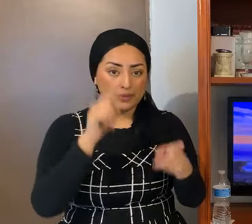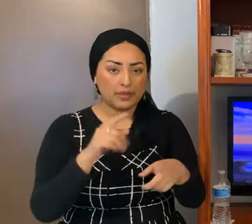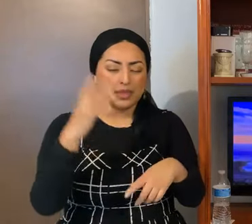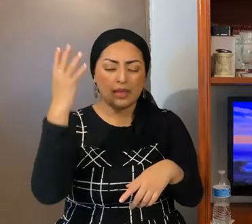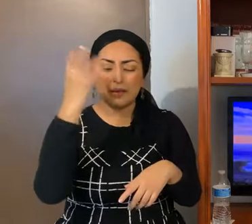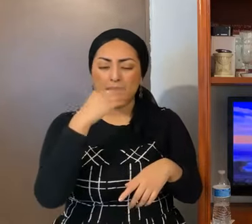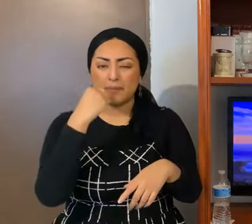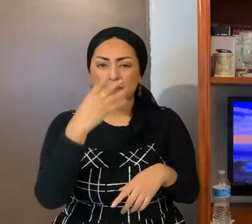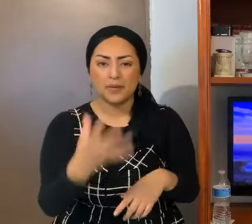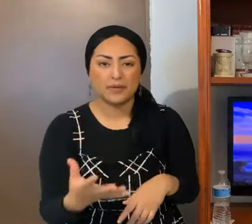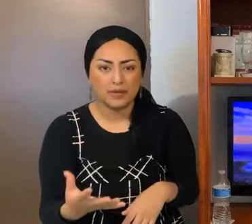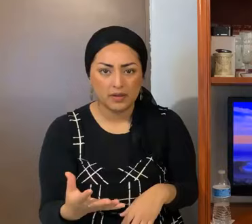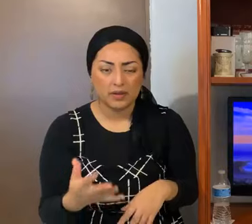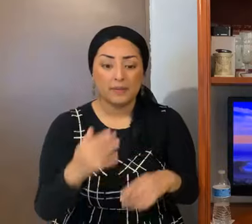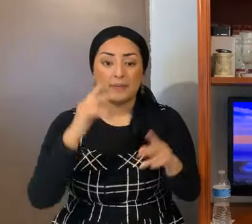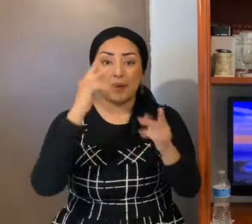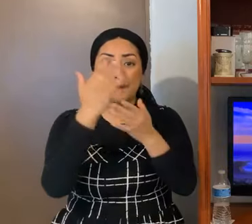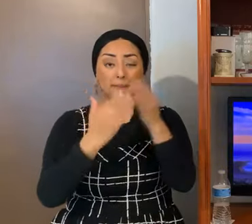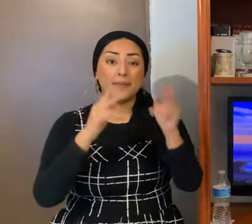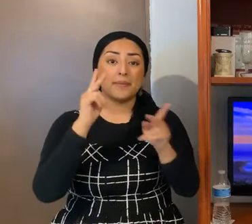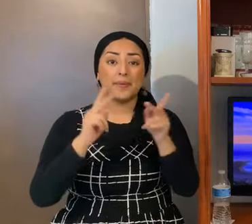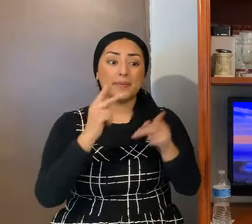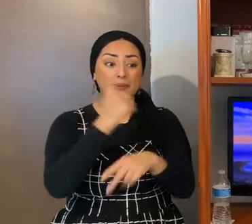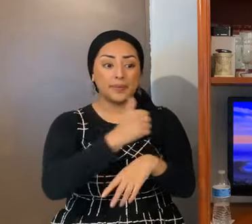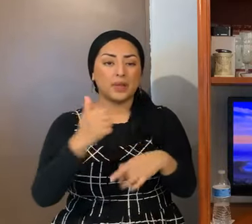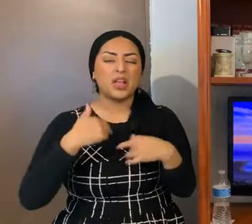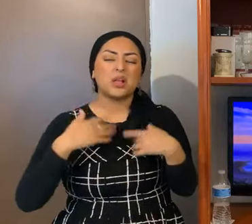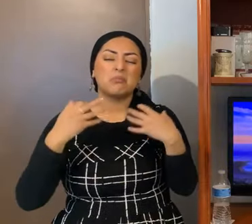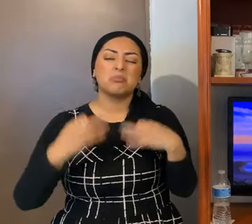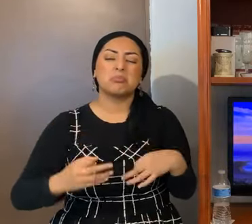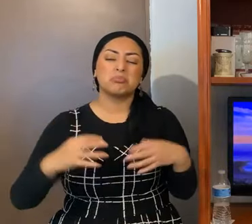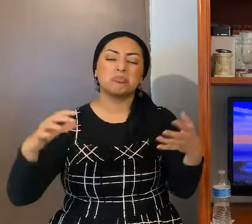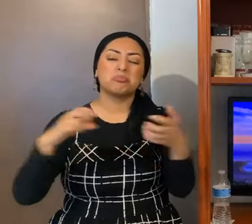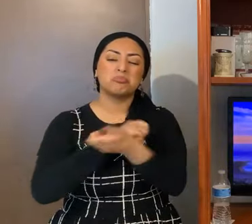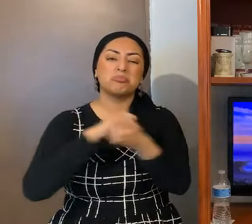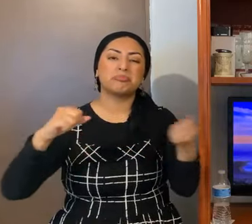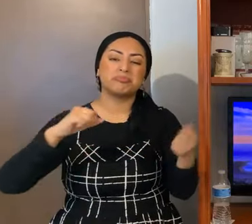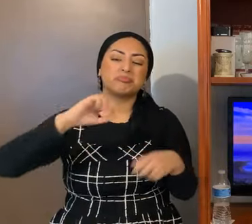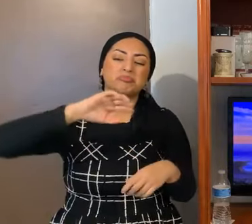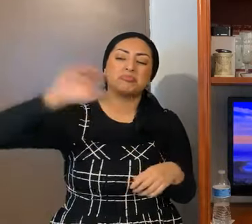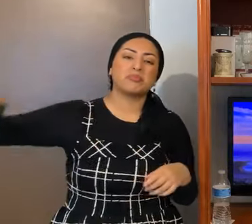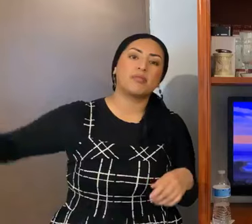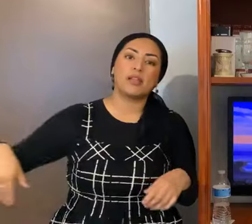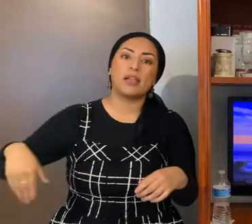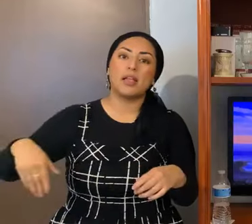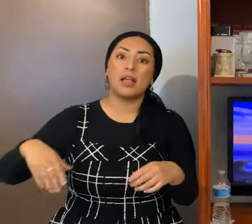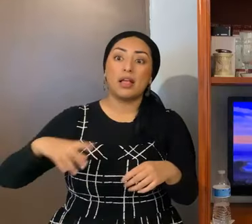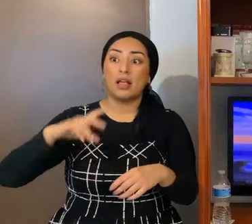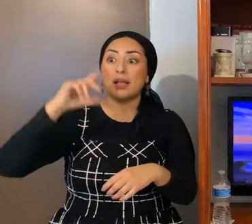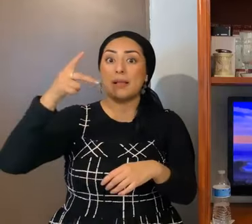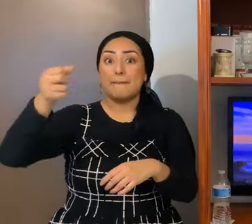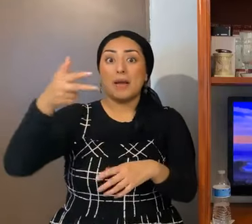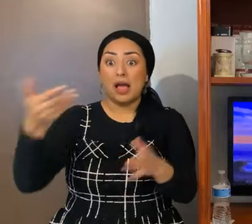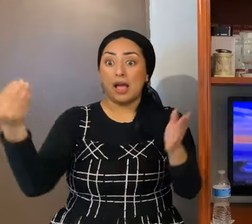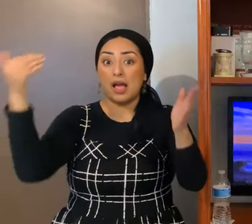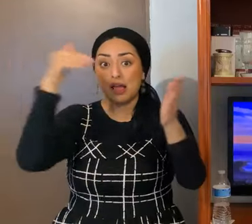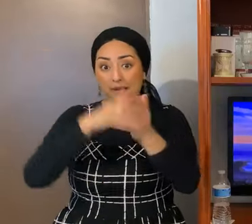tan hermoso, tan precioso, la gente decide destruirlo, decide romperlo, y eso ya no se puede